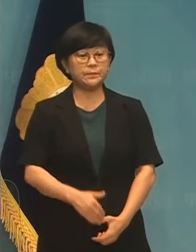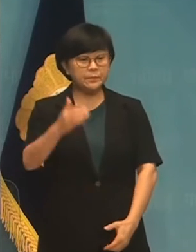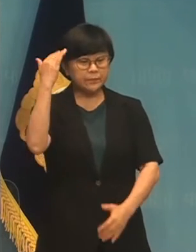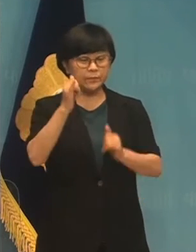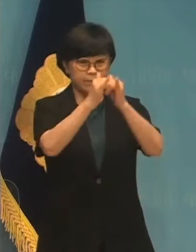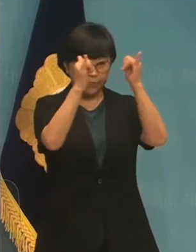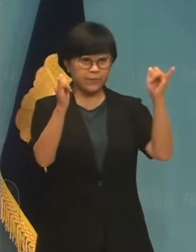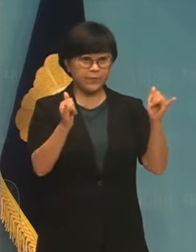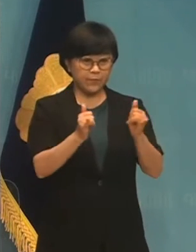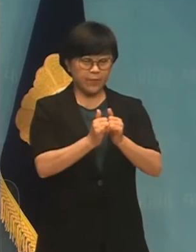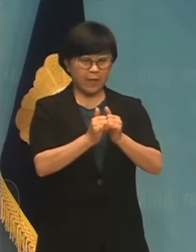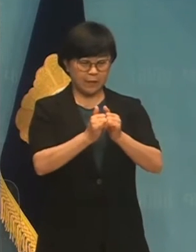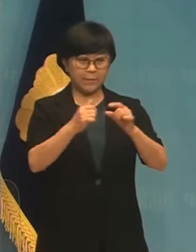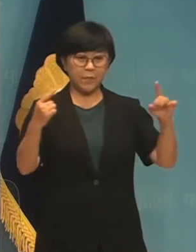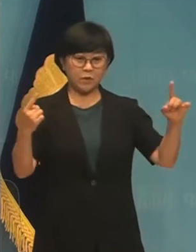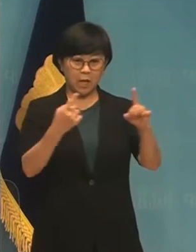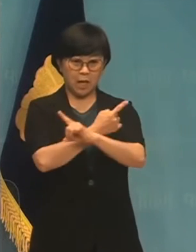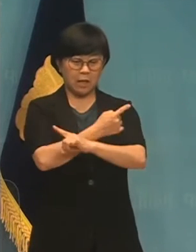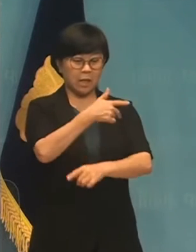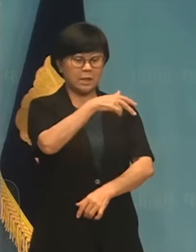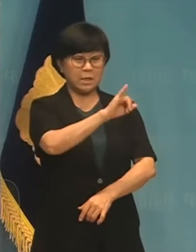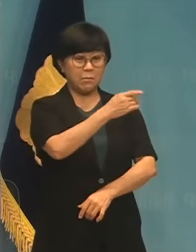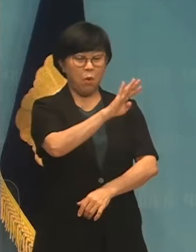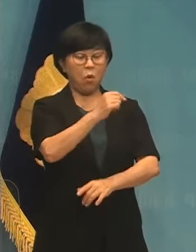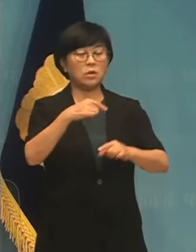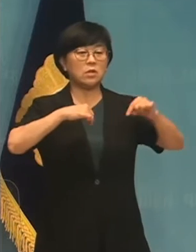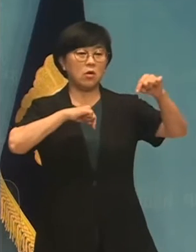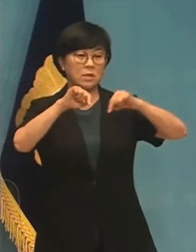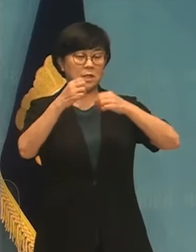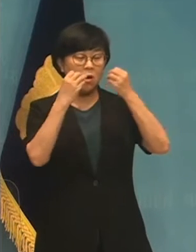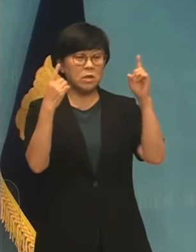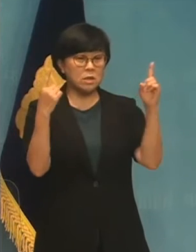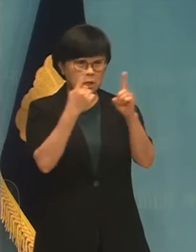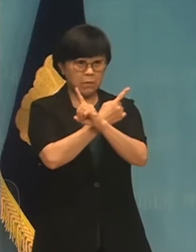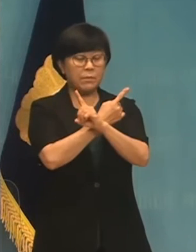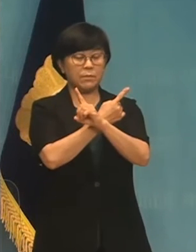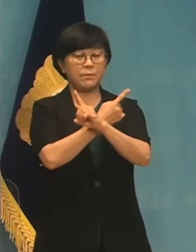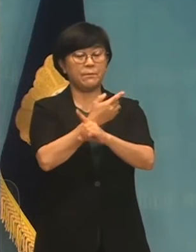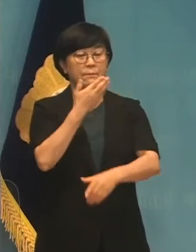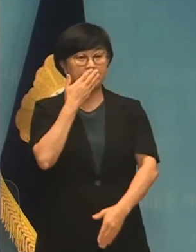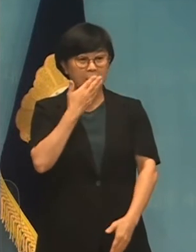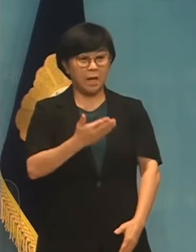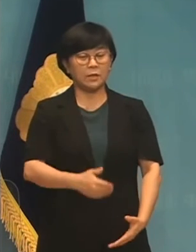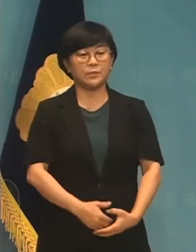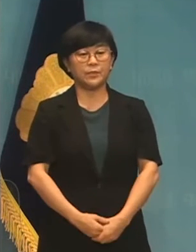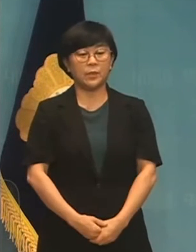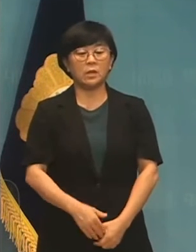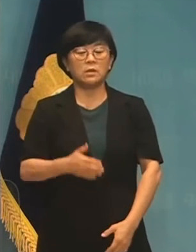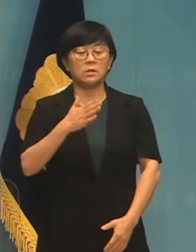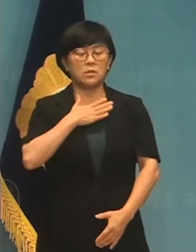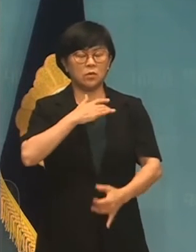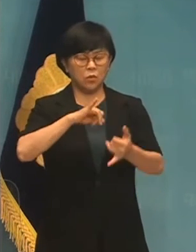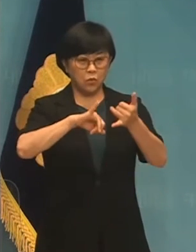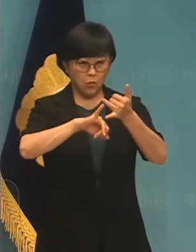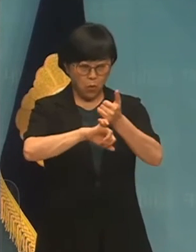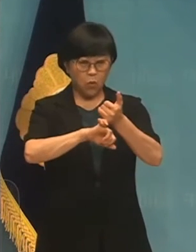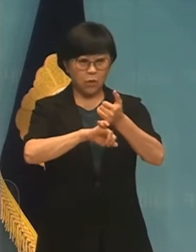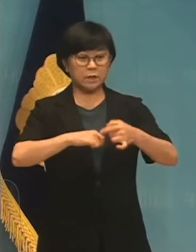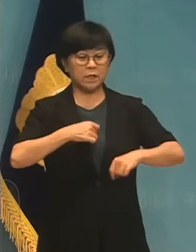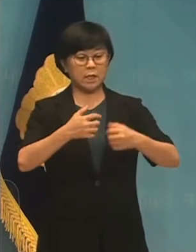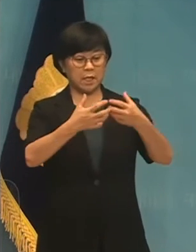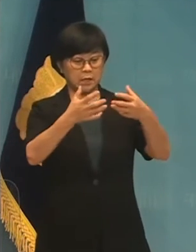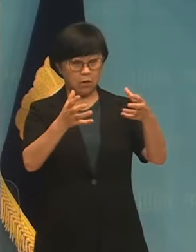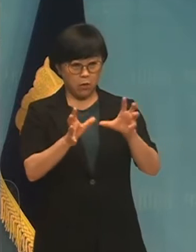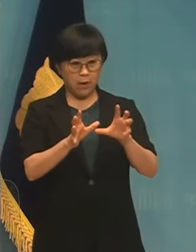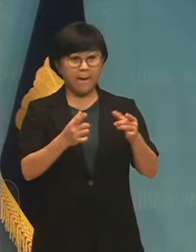한국 사회의 대전환은 진보정치의 혁신과 변화 위에 가능합니다. 저는 반드시 정의당